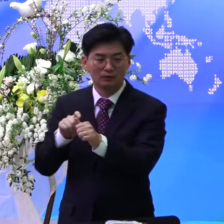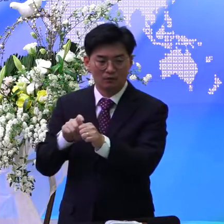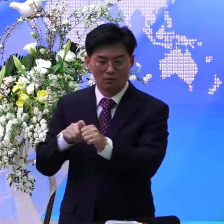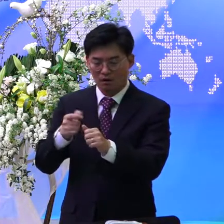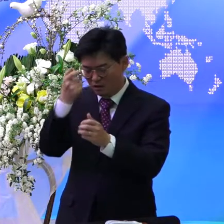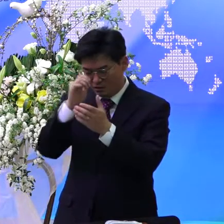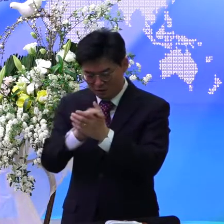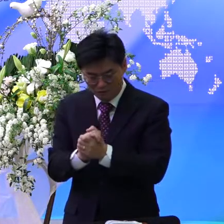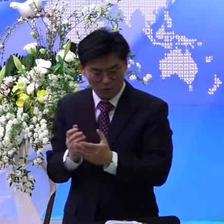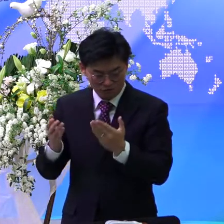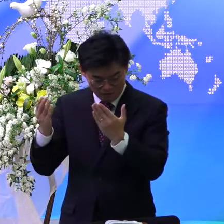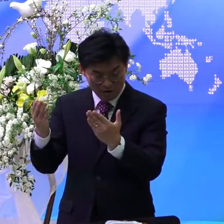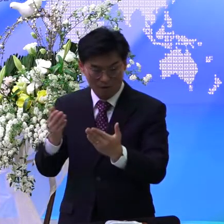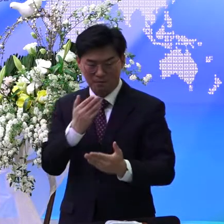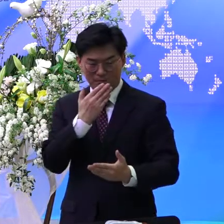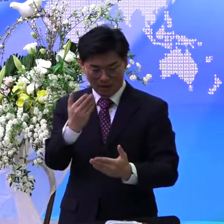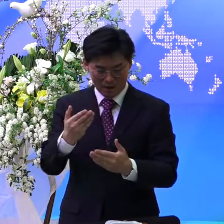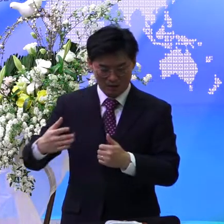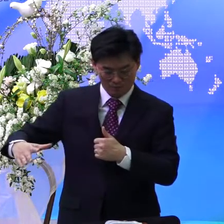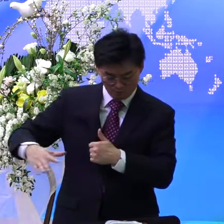그랬습니다.